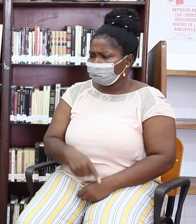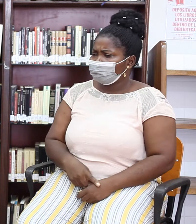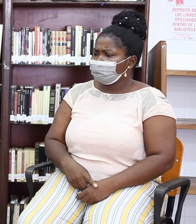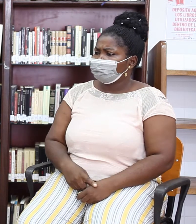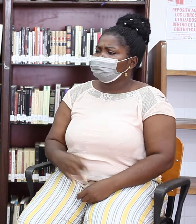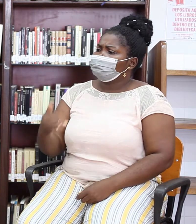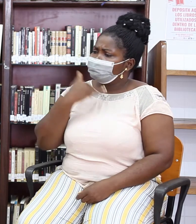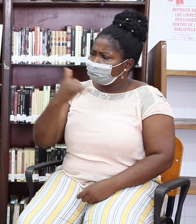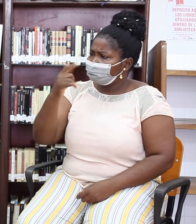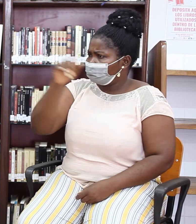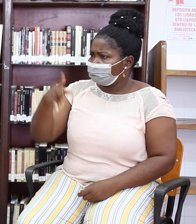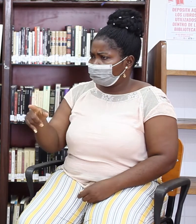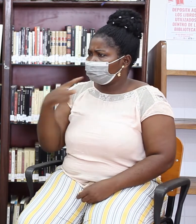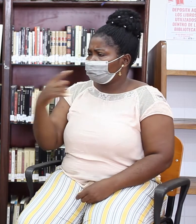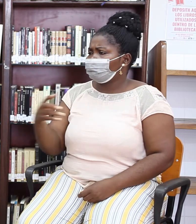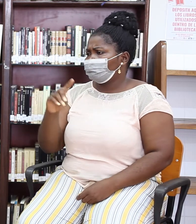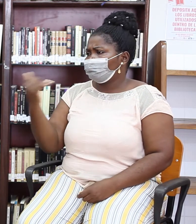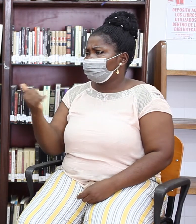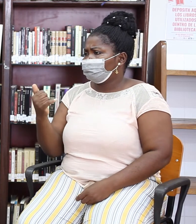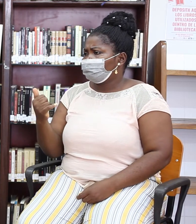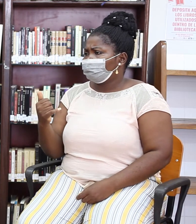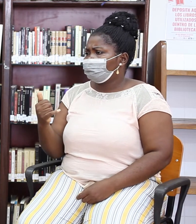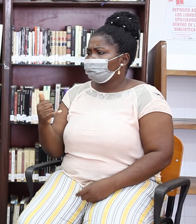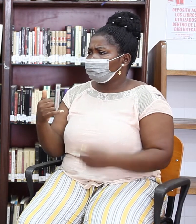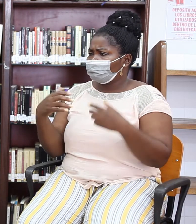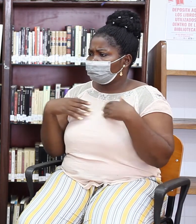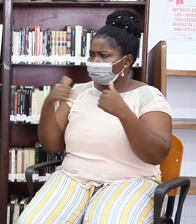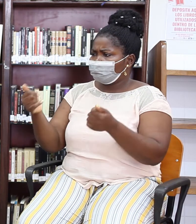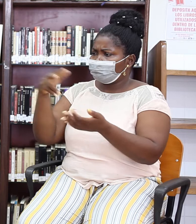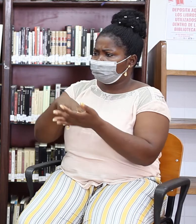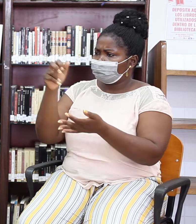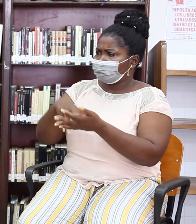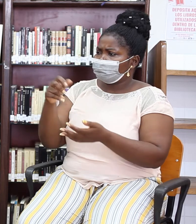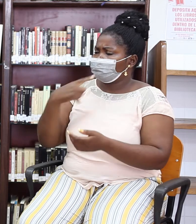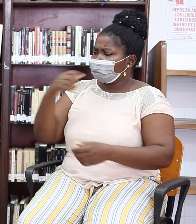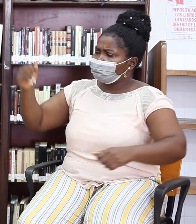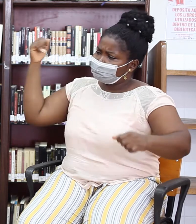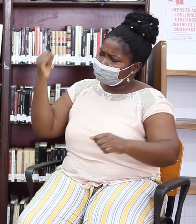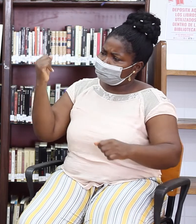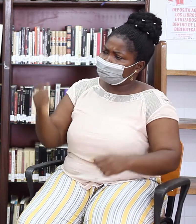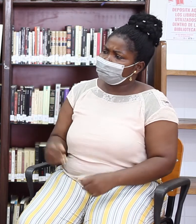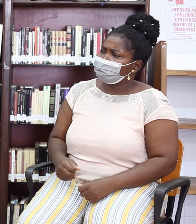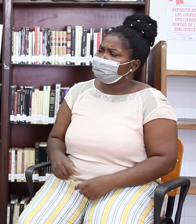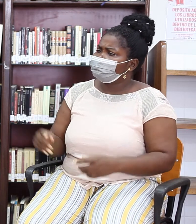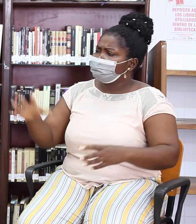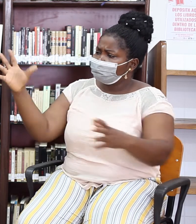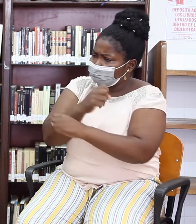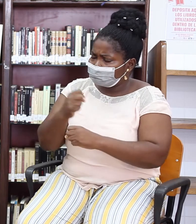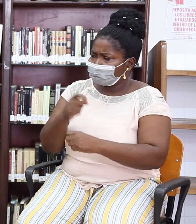chilló Safusa a la vez que daba un brinco y agitaba la lanza.